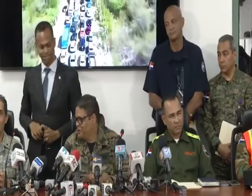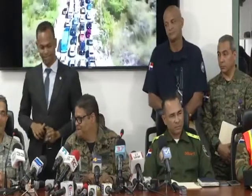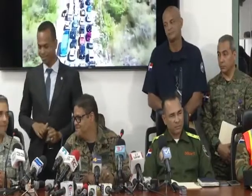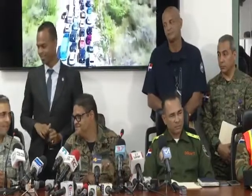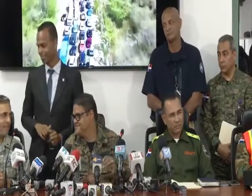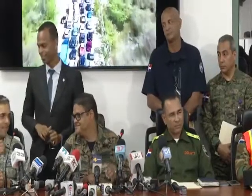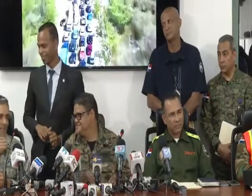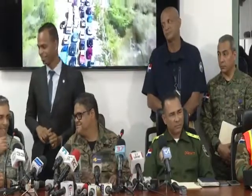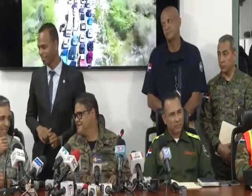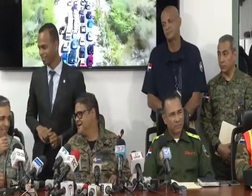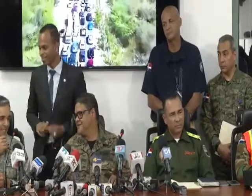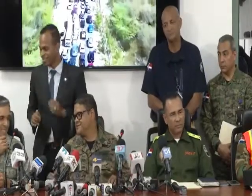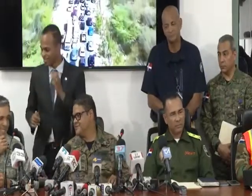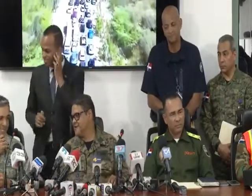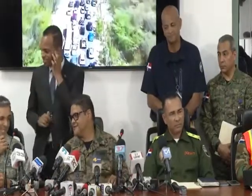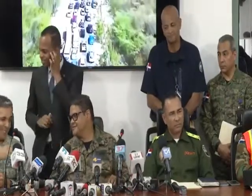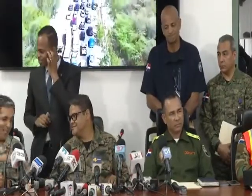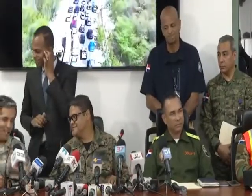nos engloben.